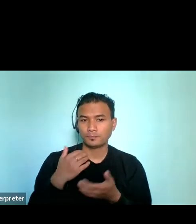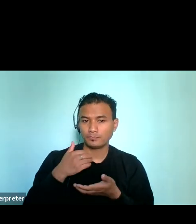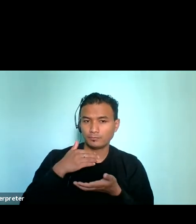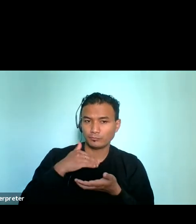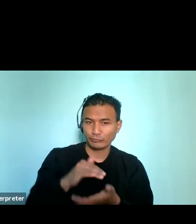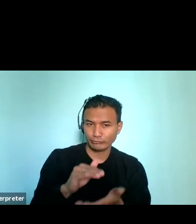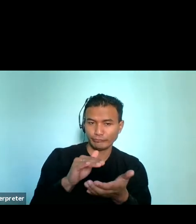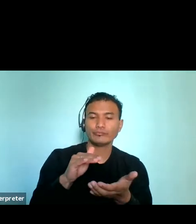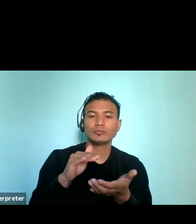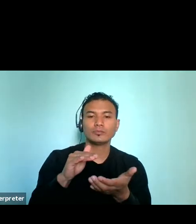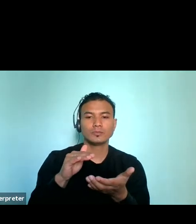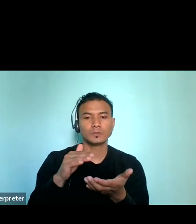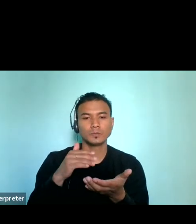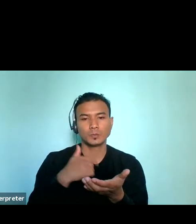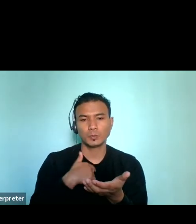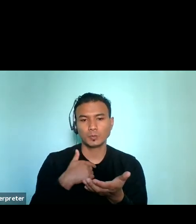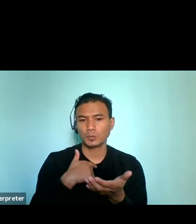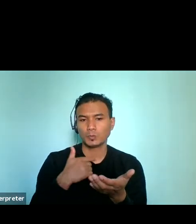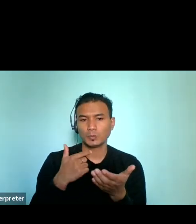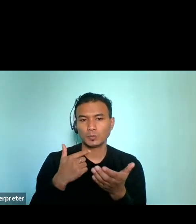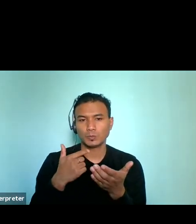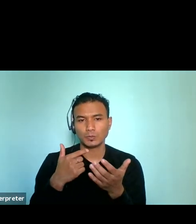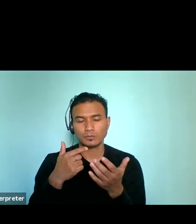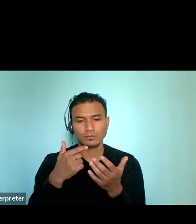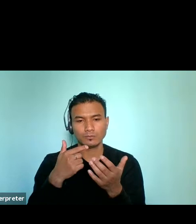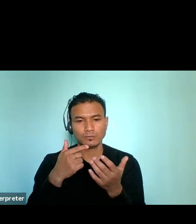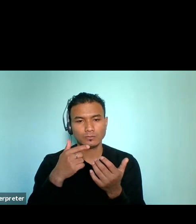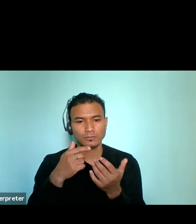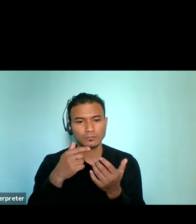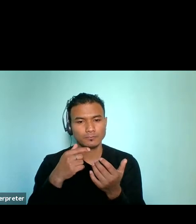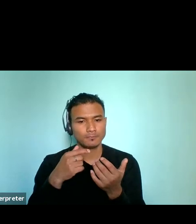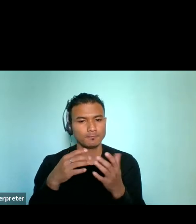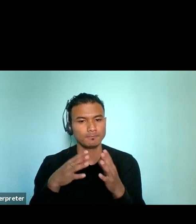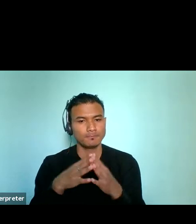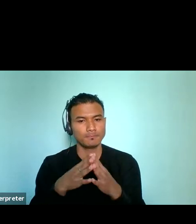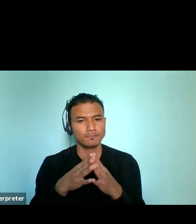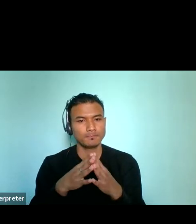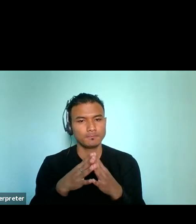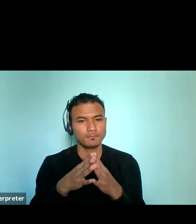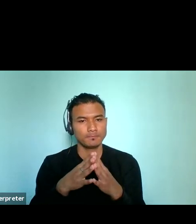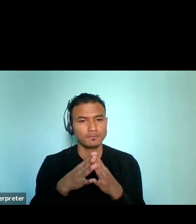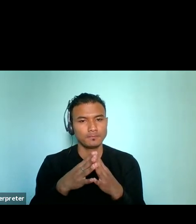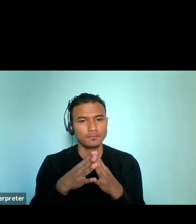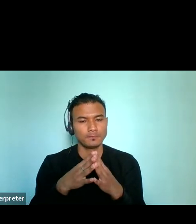Pasundan. SPP merupakan anggota Konsorsium Pembaruan Agraria.